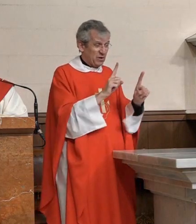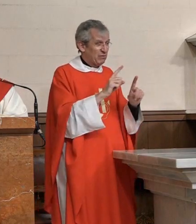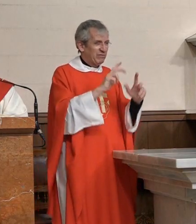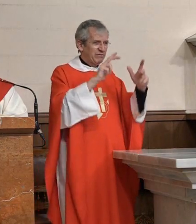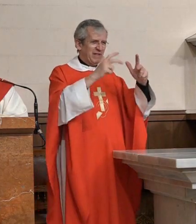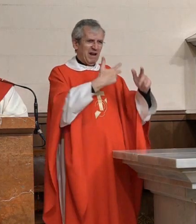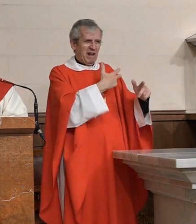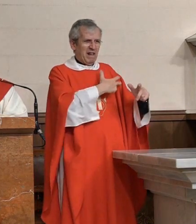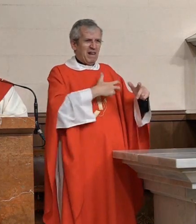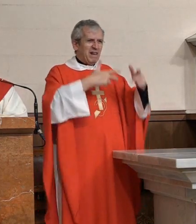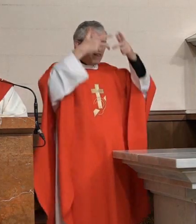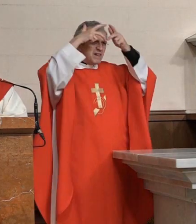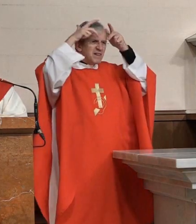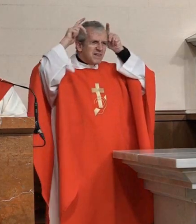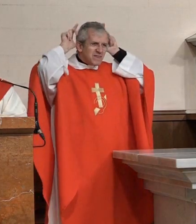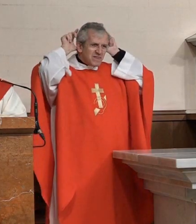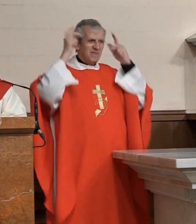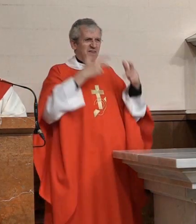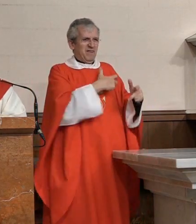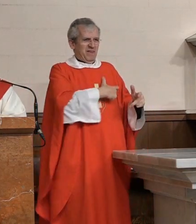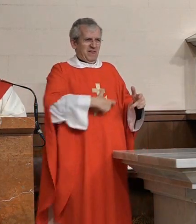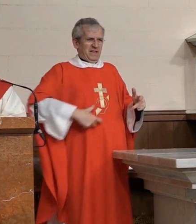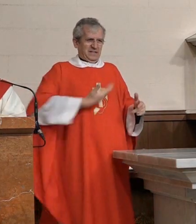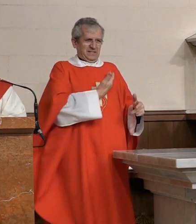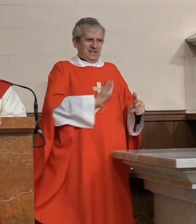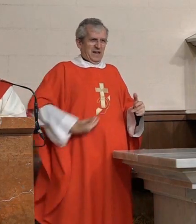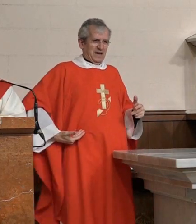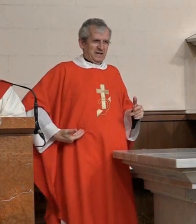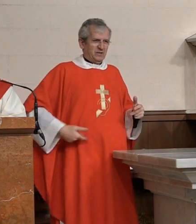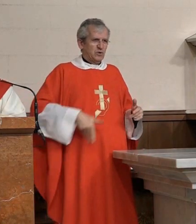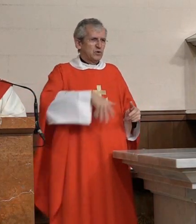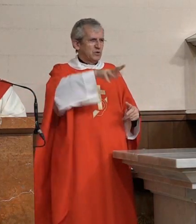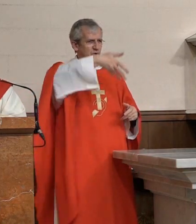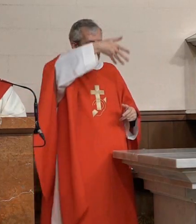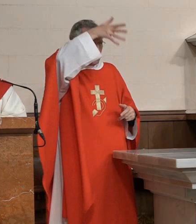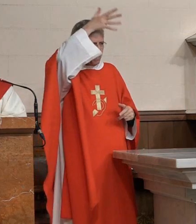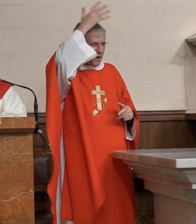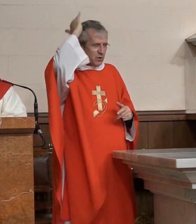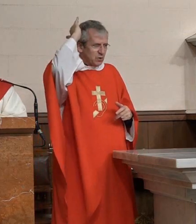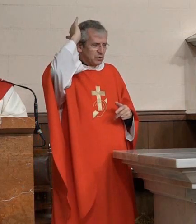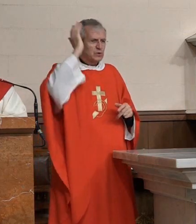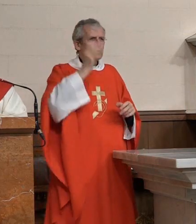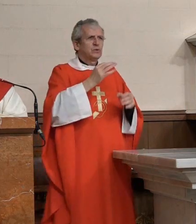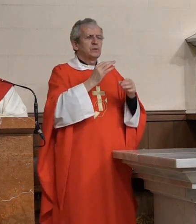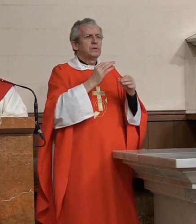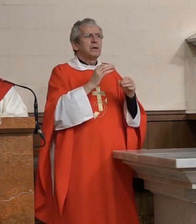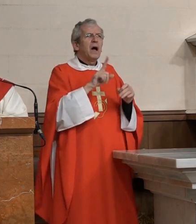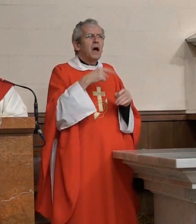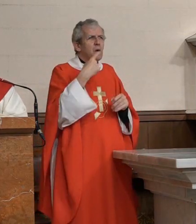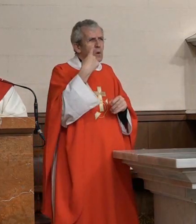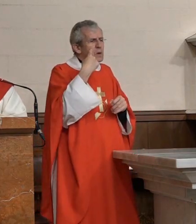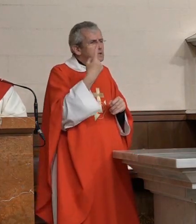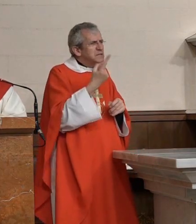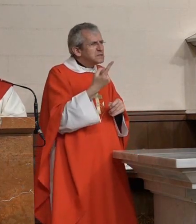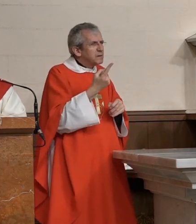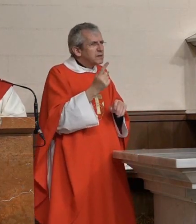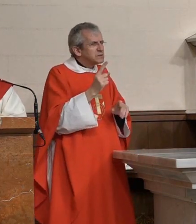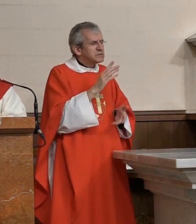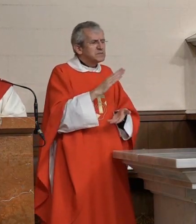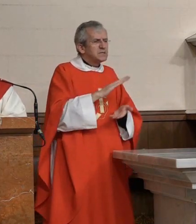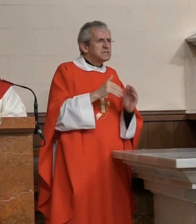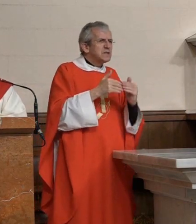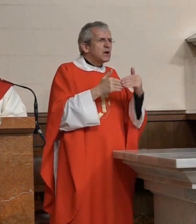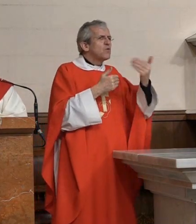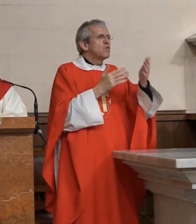Todo el que se hace rey está contra el César. Pilato entonces, al oír esas palabras, sacó fuera a